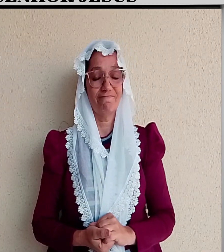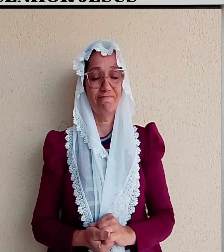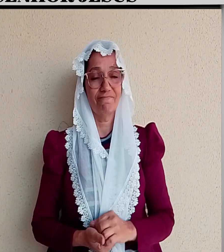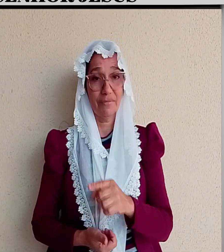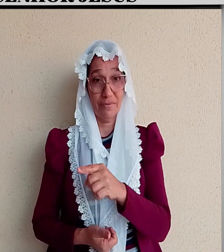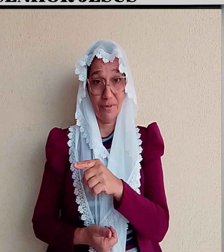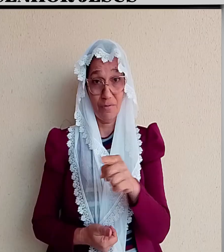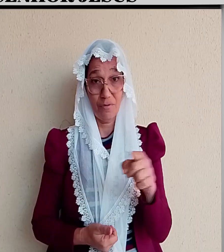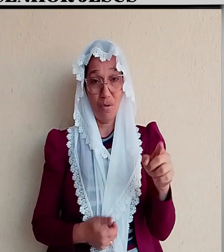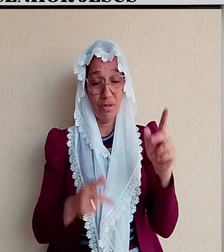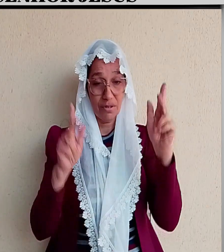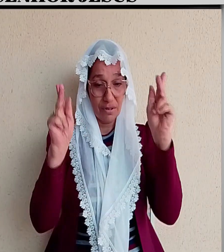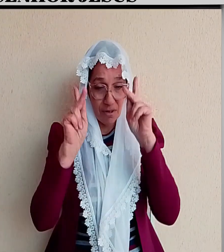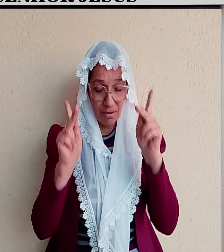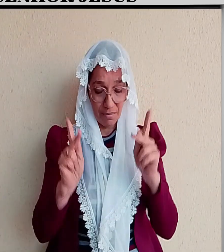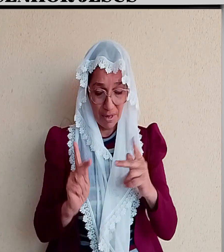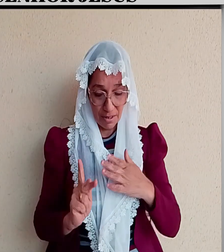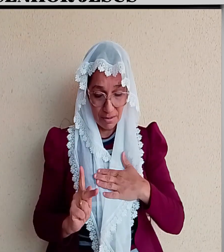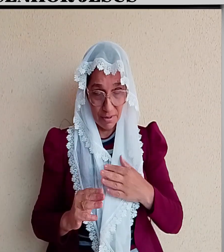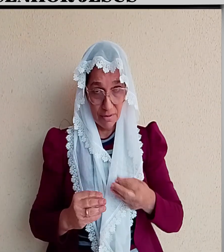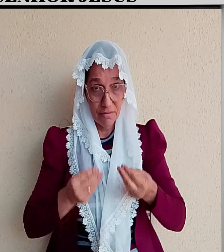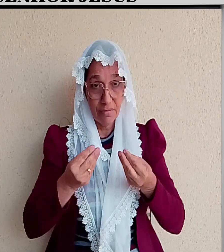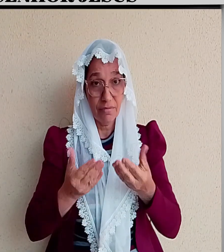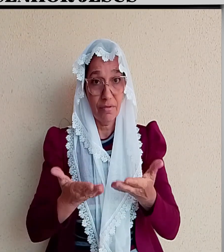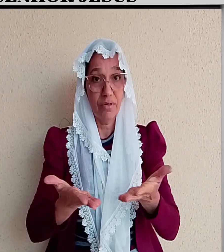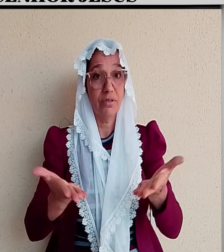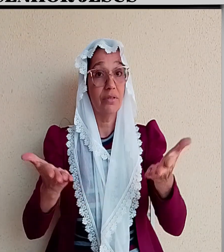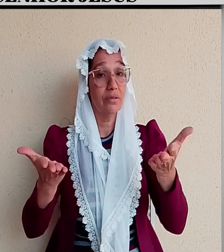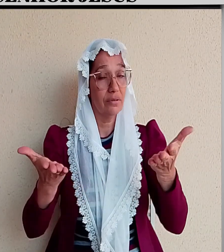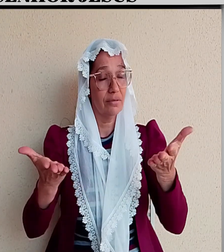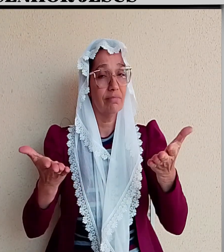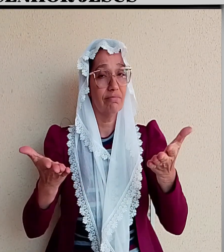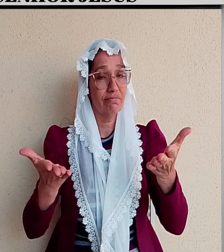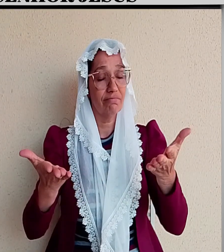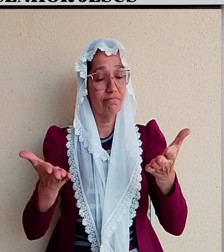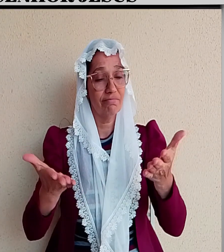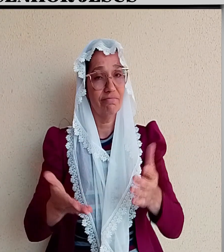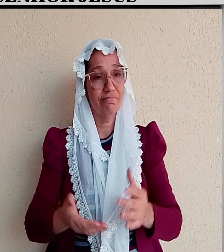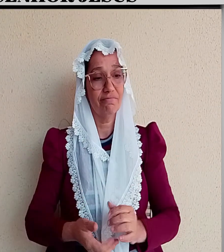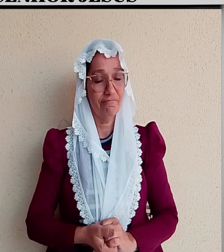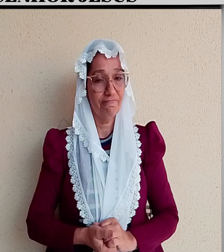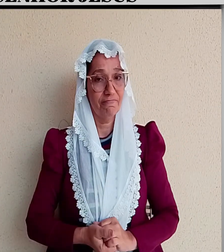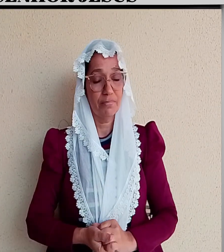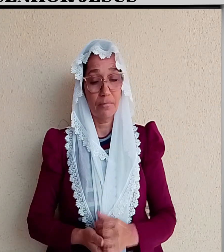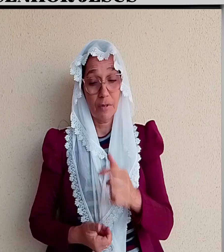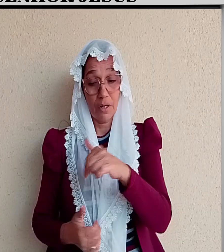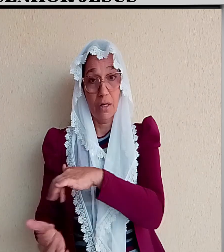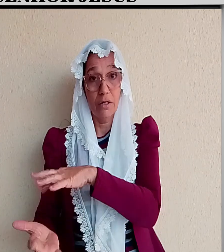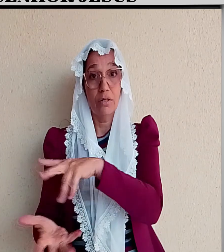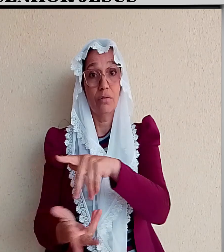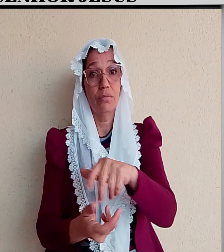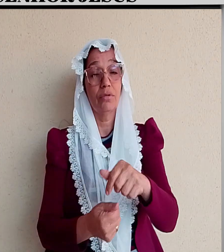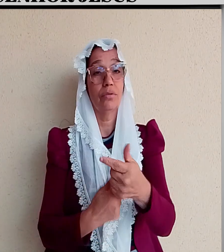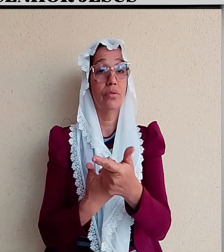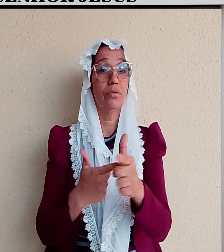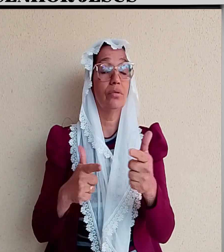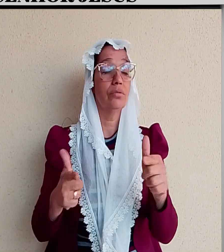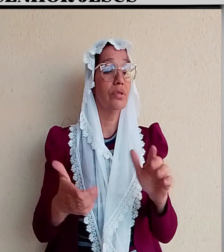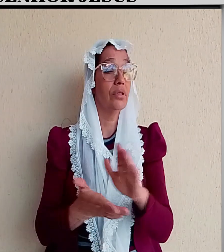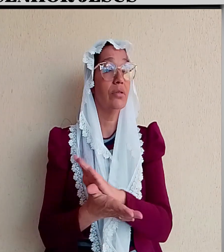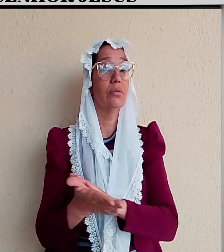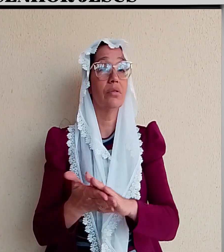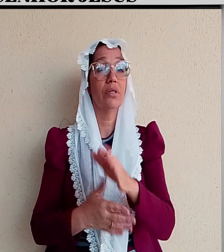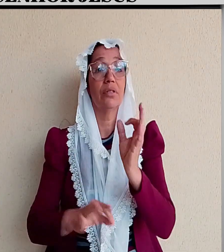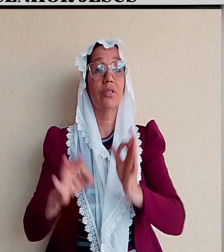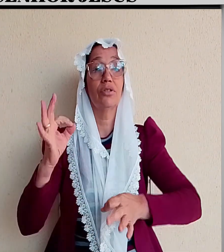entendimento. E saiba que não há nada neste mundo que justifique, aleluia, a tua volta